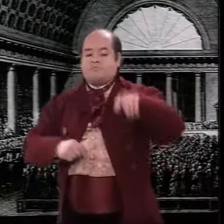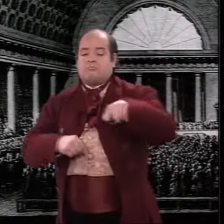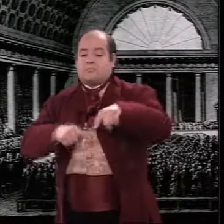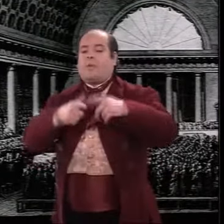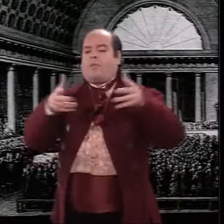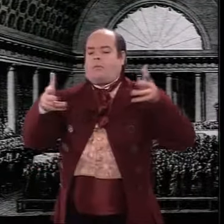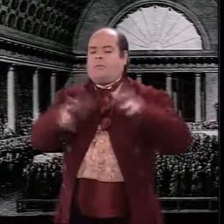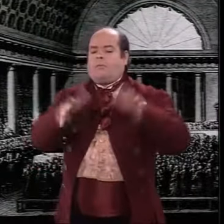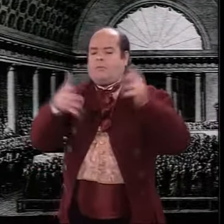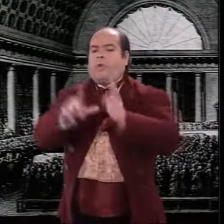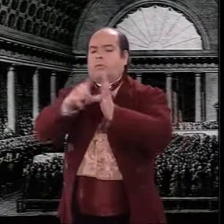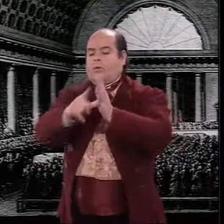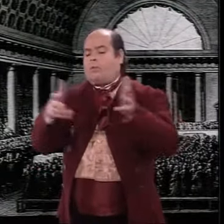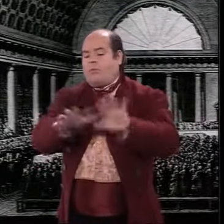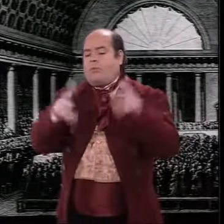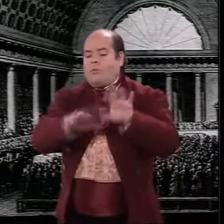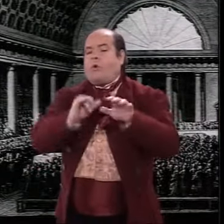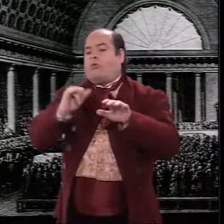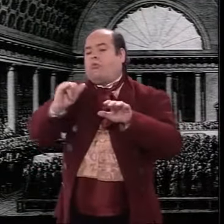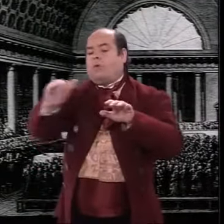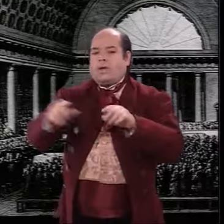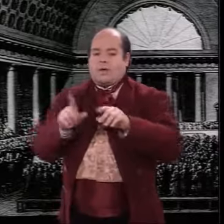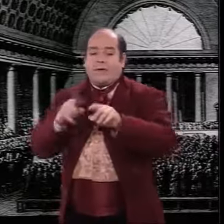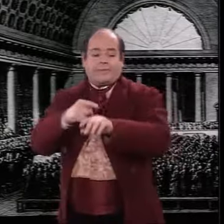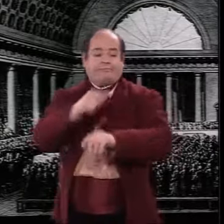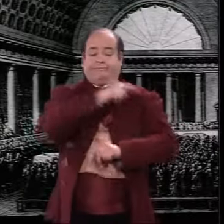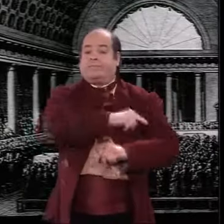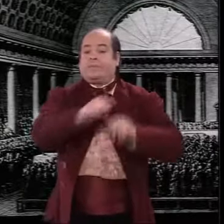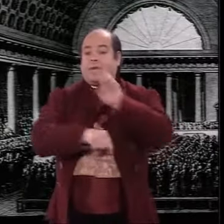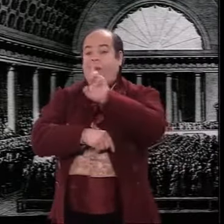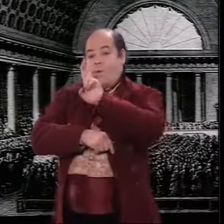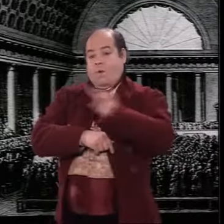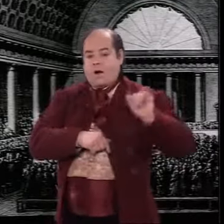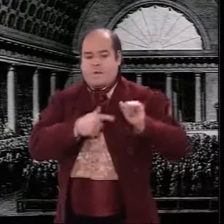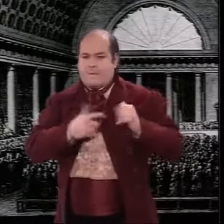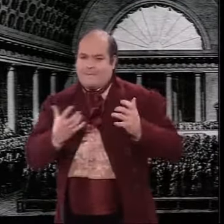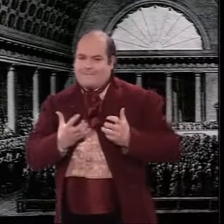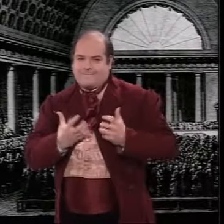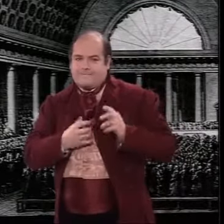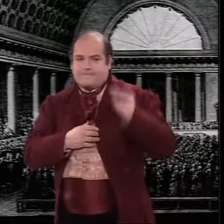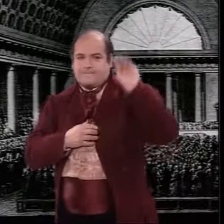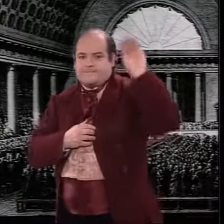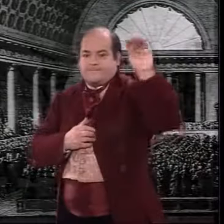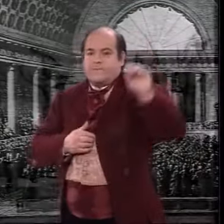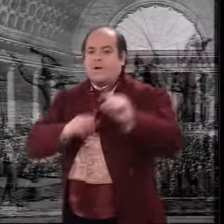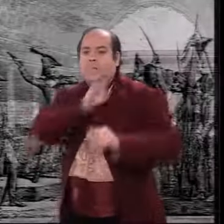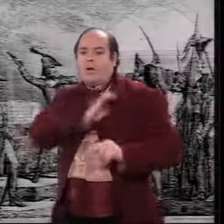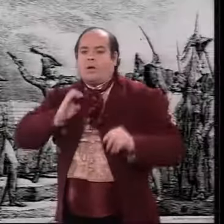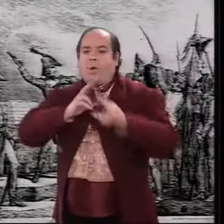Les mois qui vont suivre sont les derniers mois de calme relatif, car bientôt, le pays va être secoué par une guerre qu'ont voulu pour des